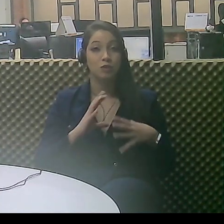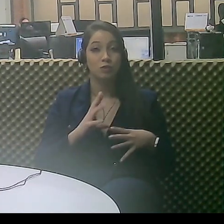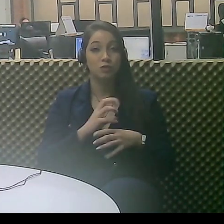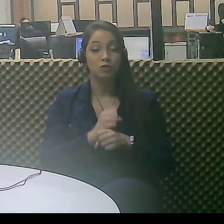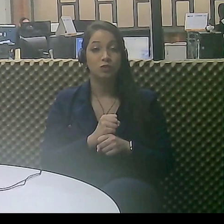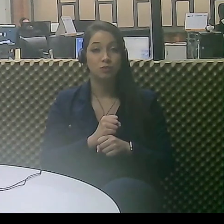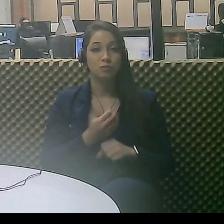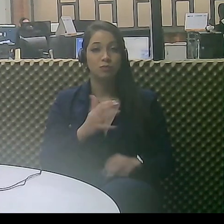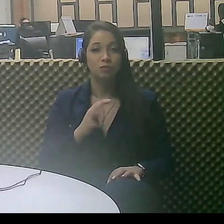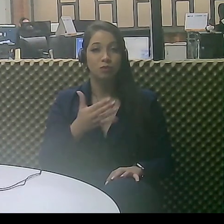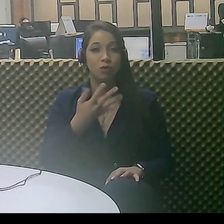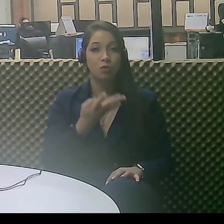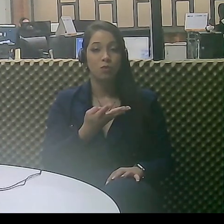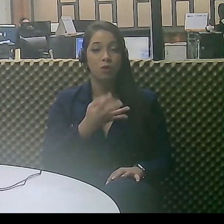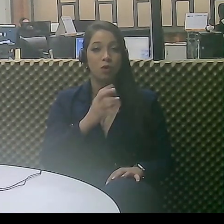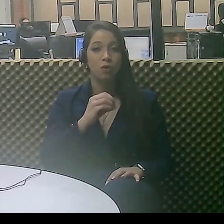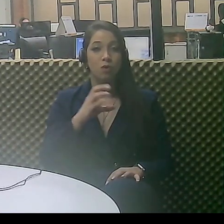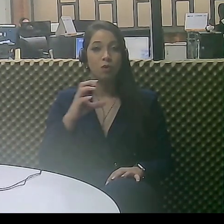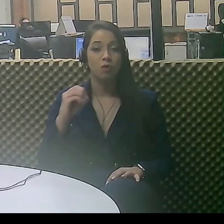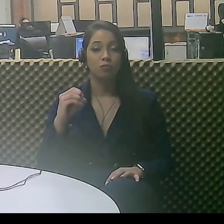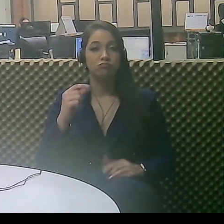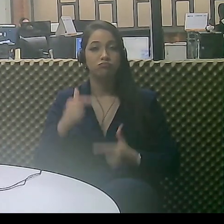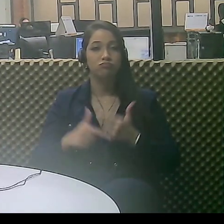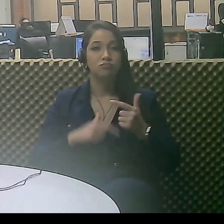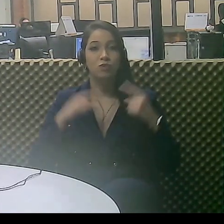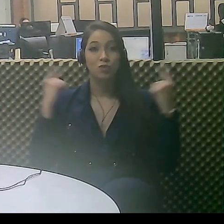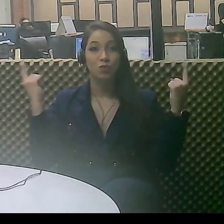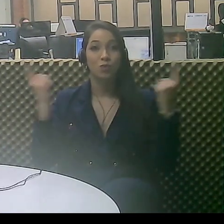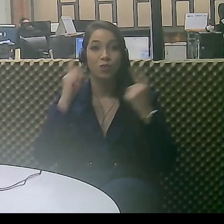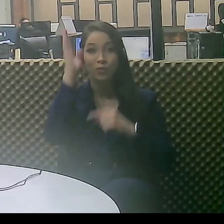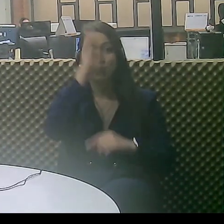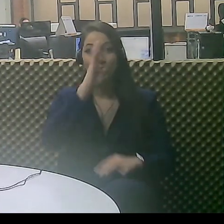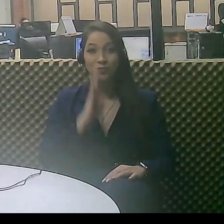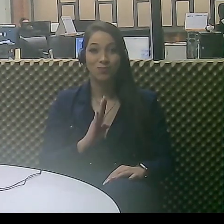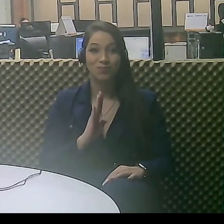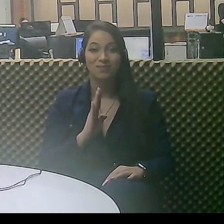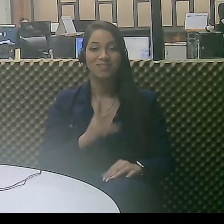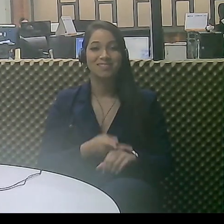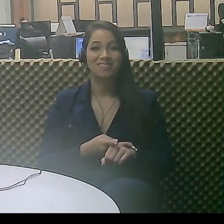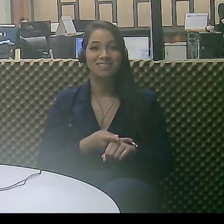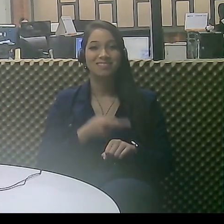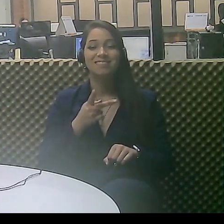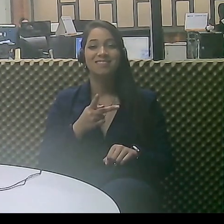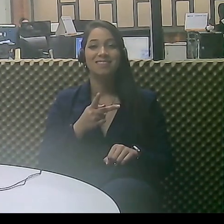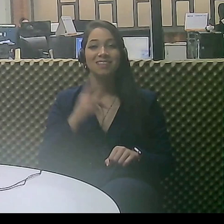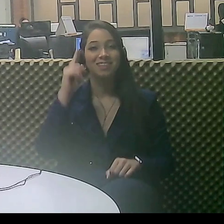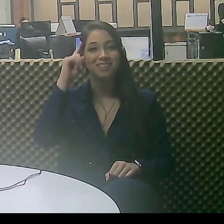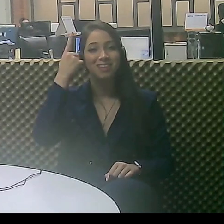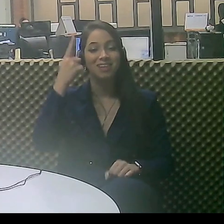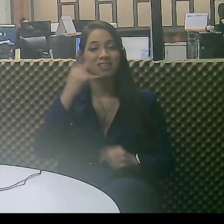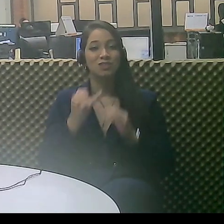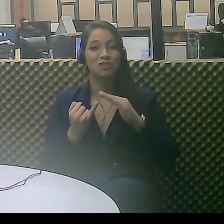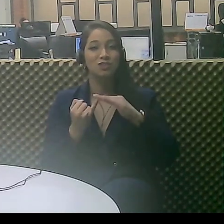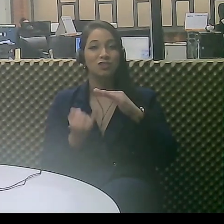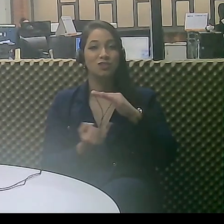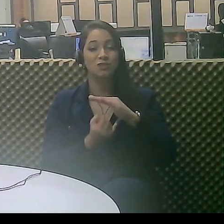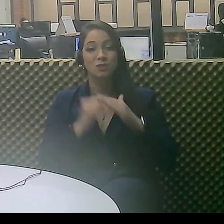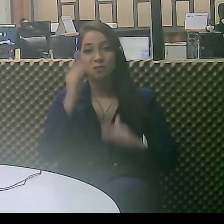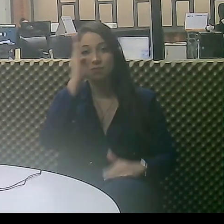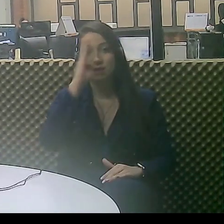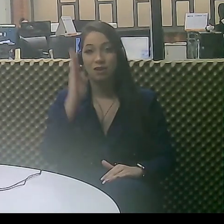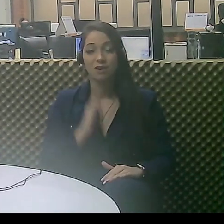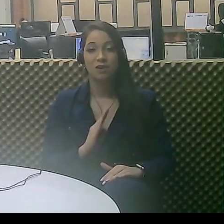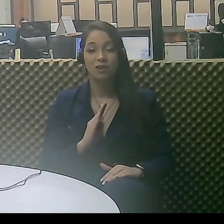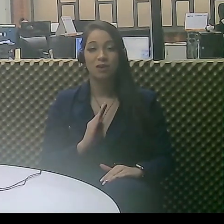inscritos cerca de 400 trabalhos de todo o país a premiação é idealizada pelo Instituto Brasileiro das